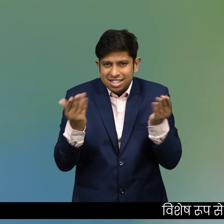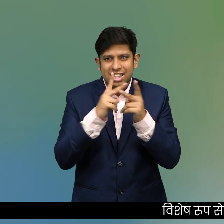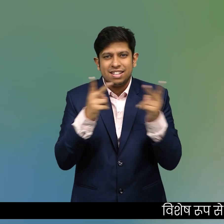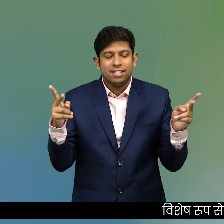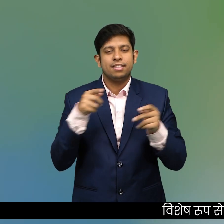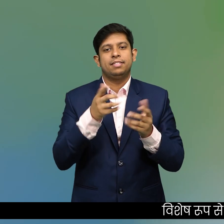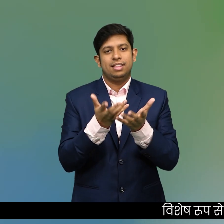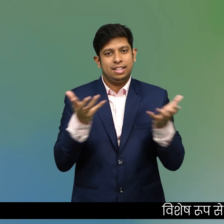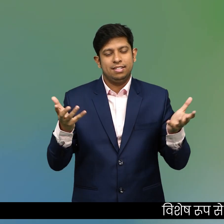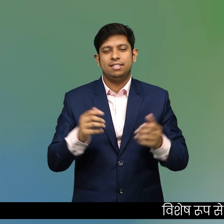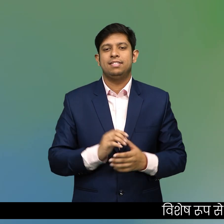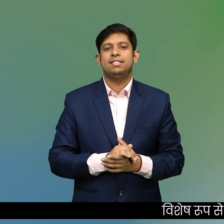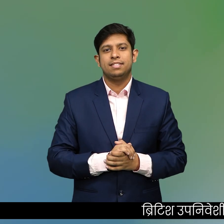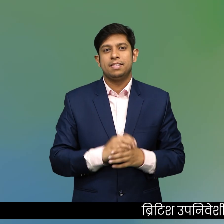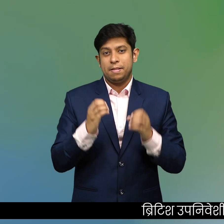रहा है।